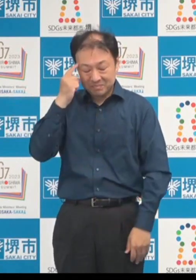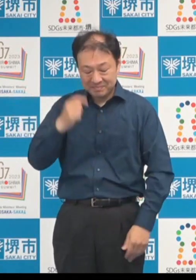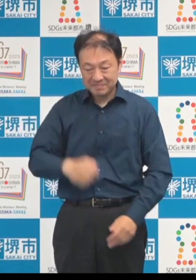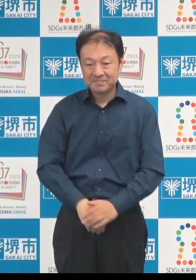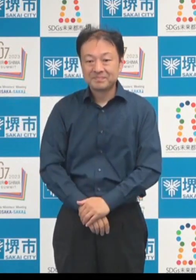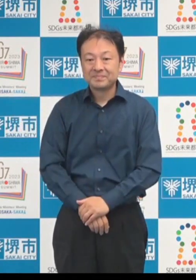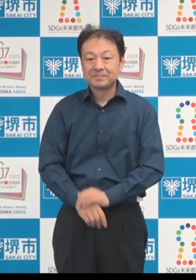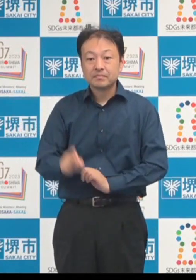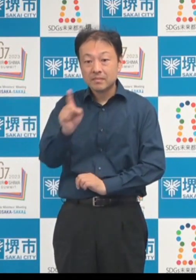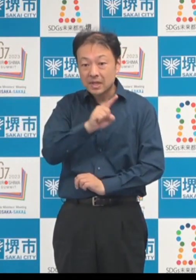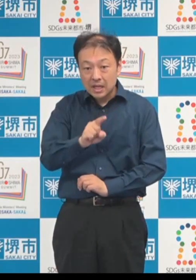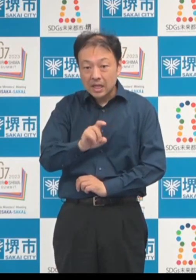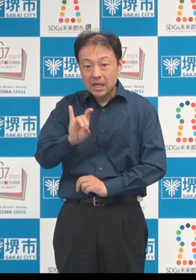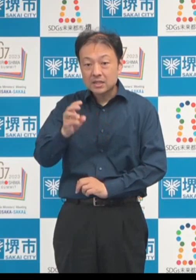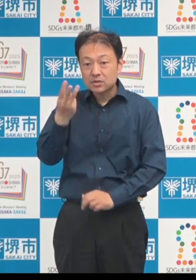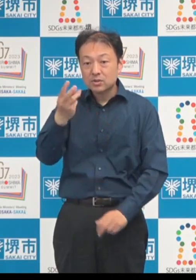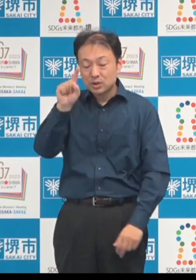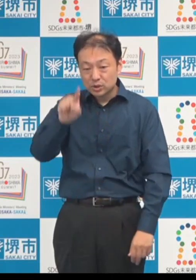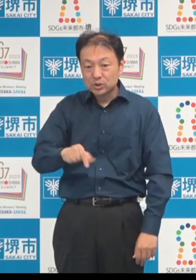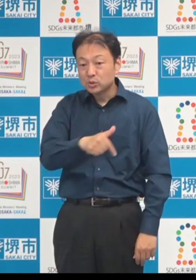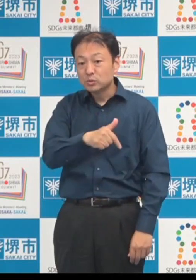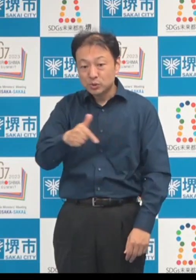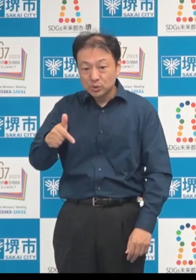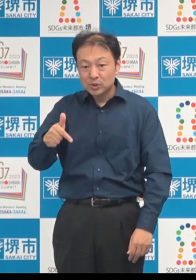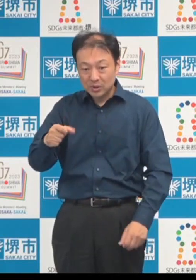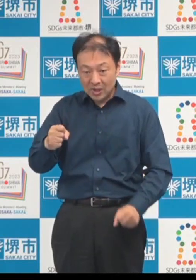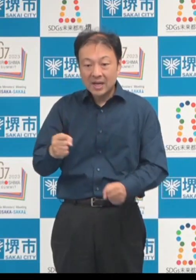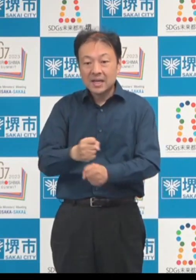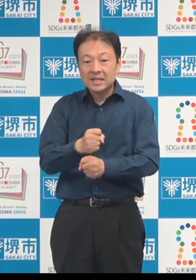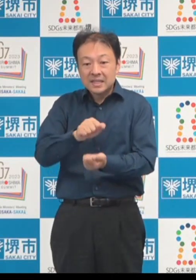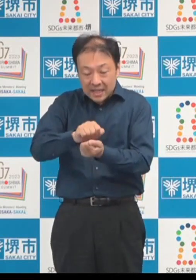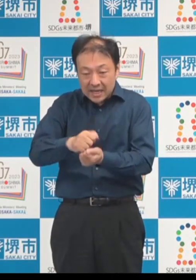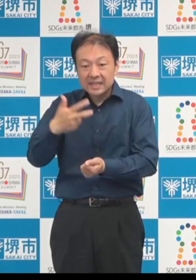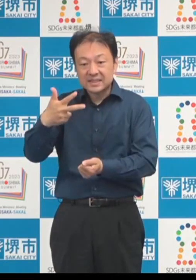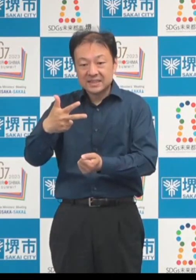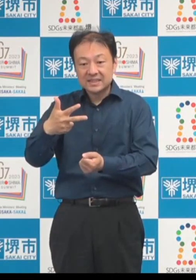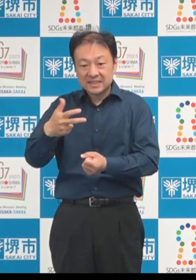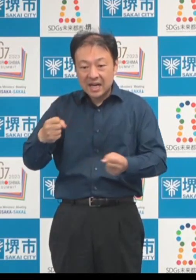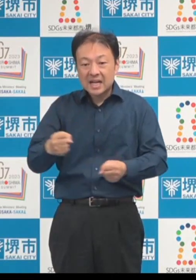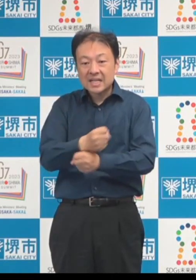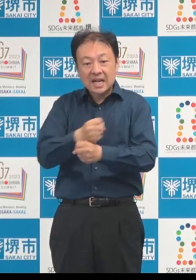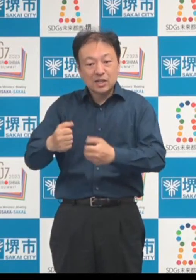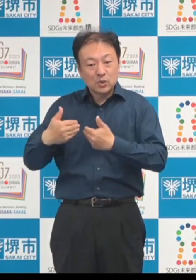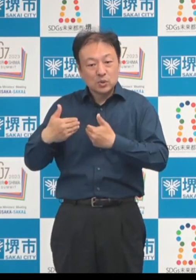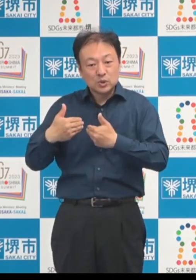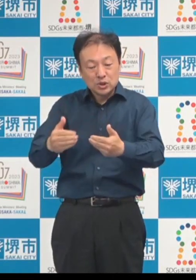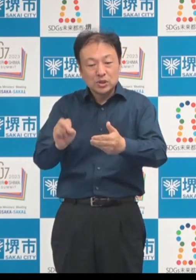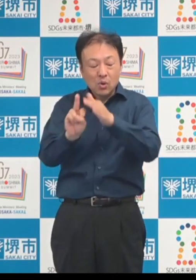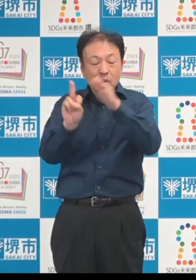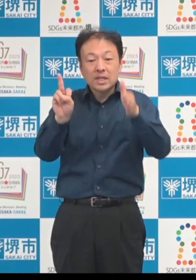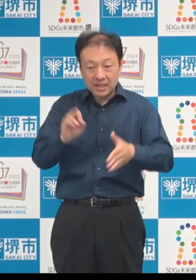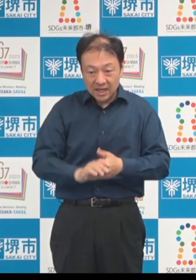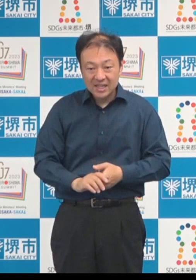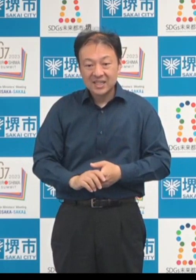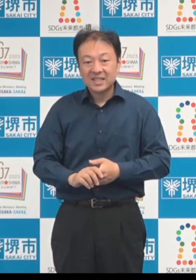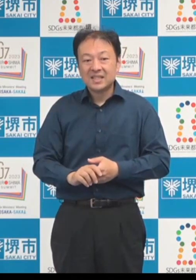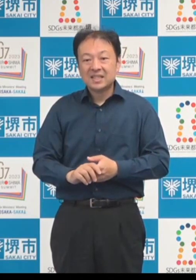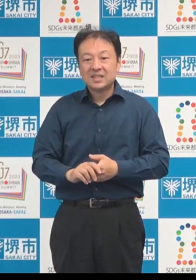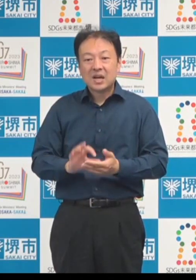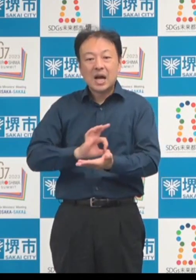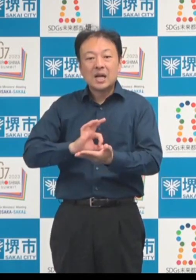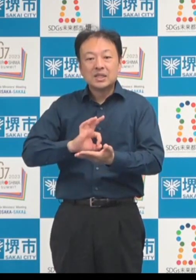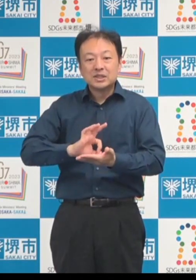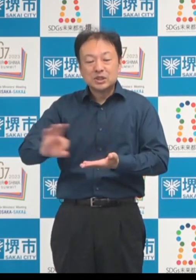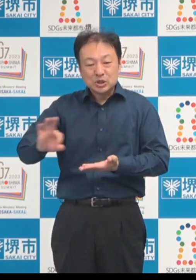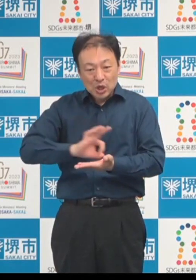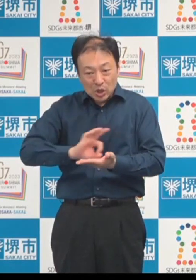キューブでありましたり、堺市、また産業振興センター、そしてすぐ近くに拠点を構える堺商工会議所、今